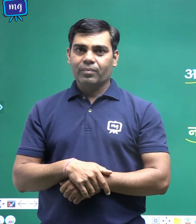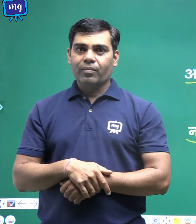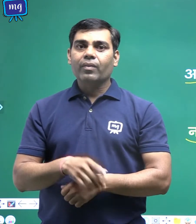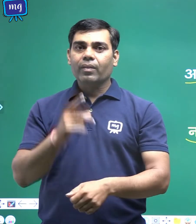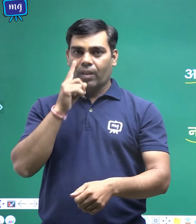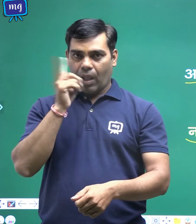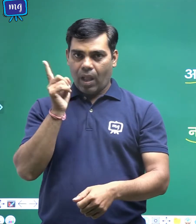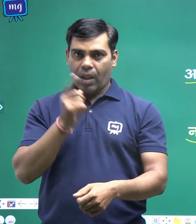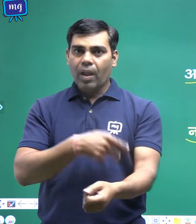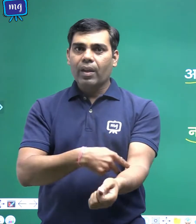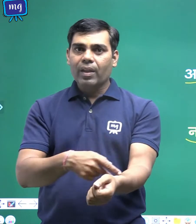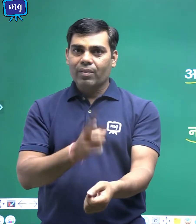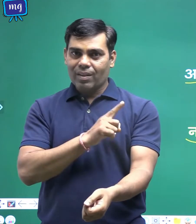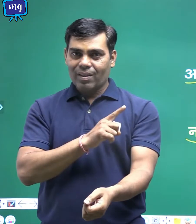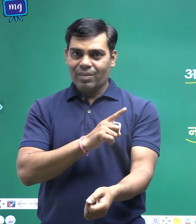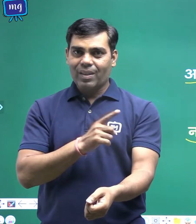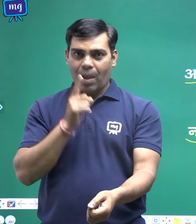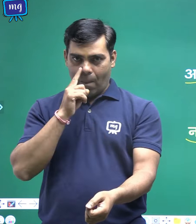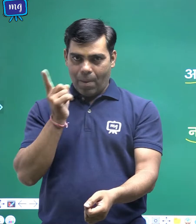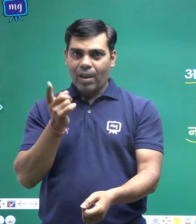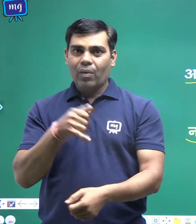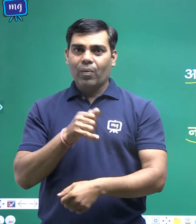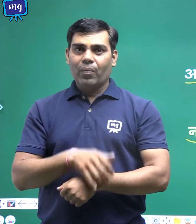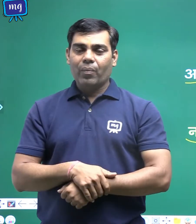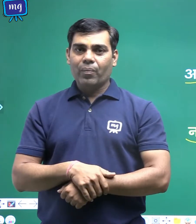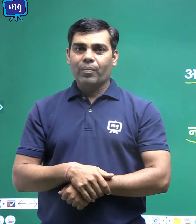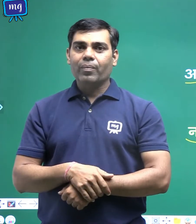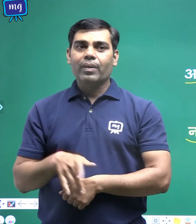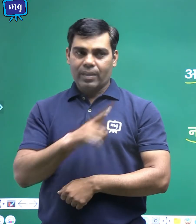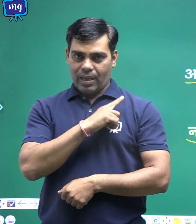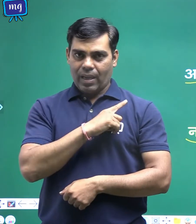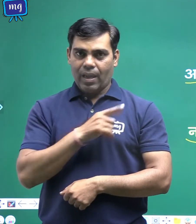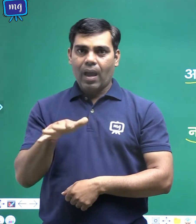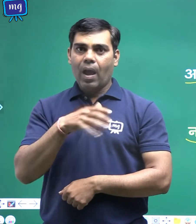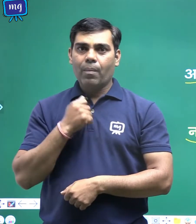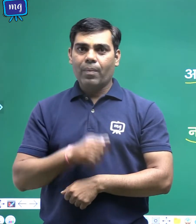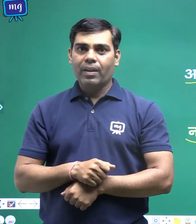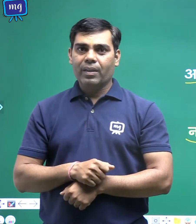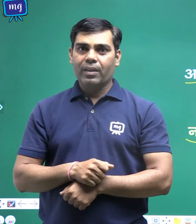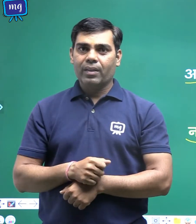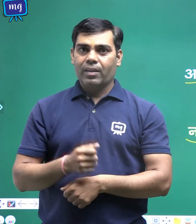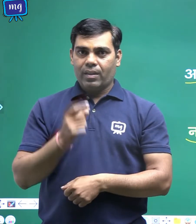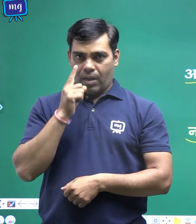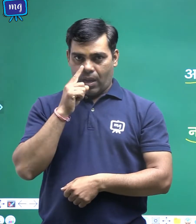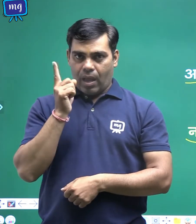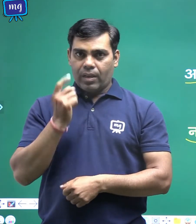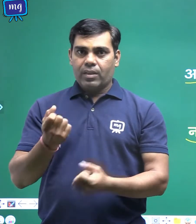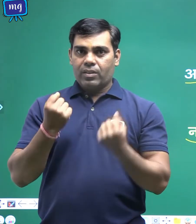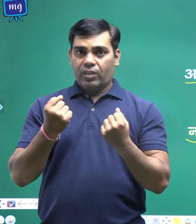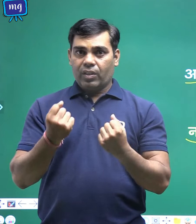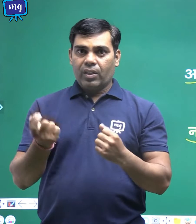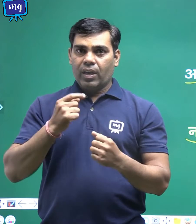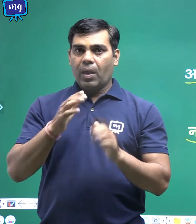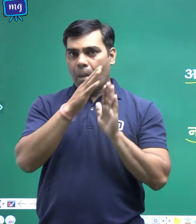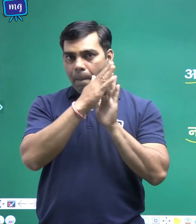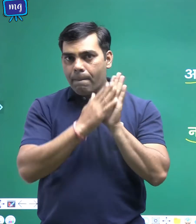निवेदिता नाम की महिला हो, यह हमारी नारी शक्ति की प्रतीक